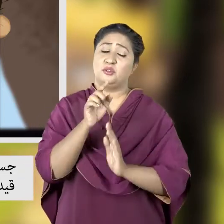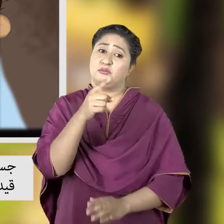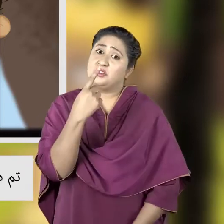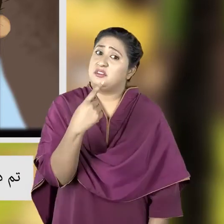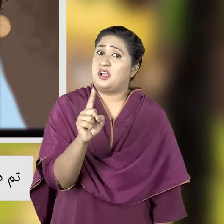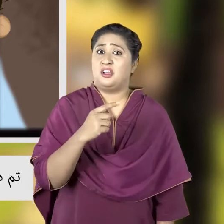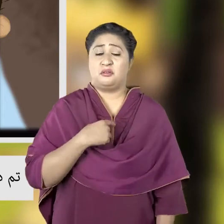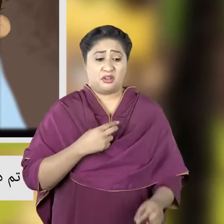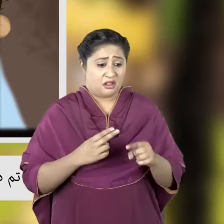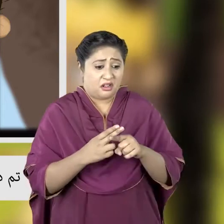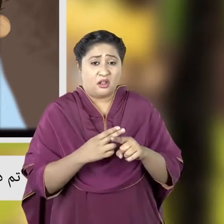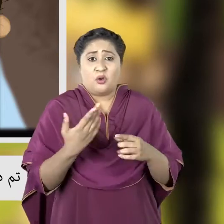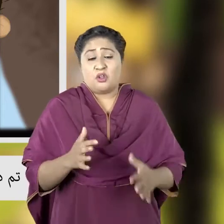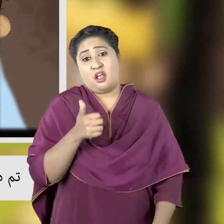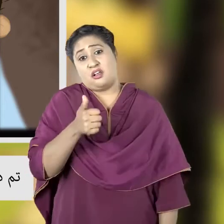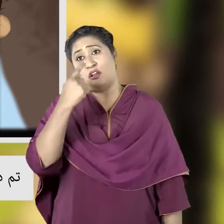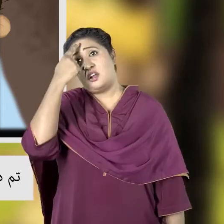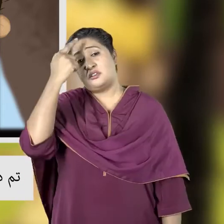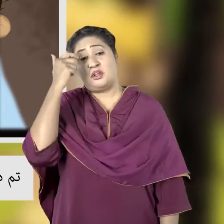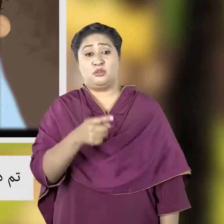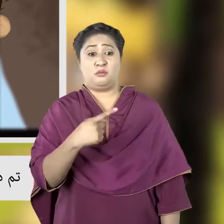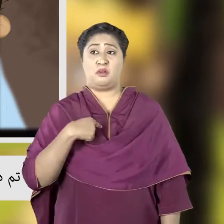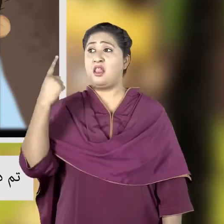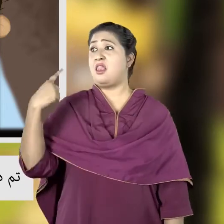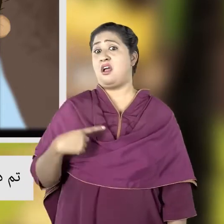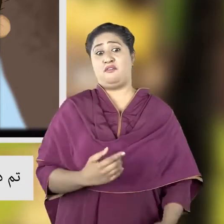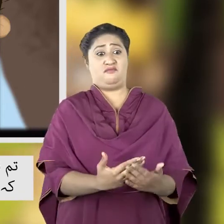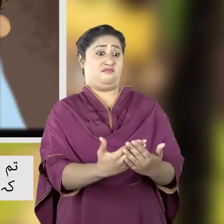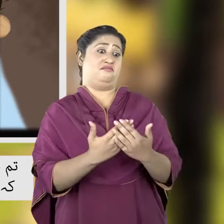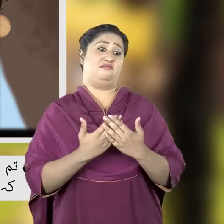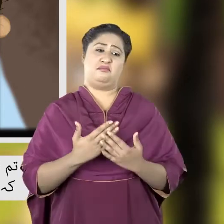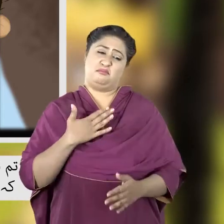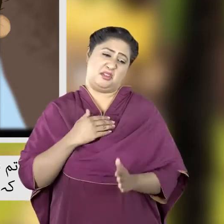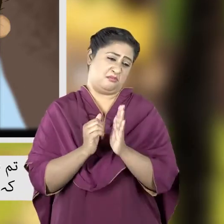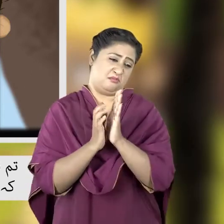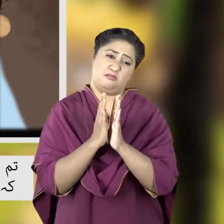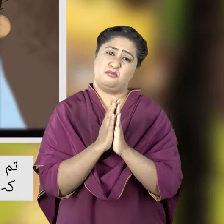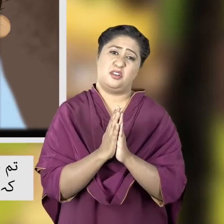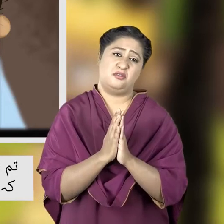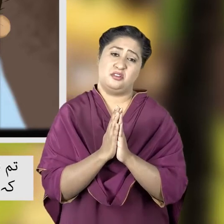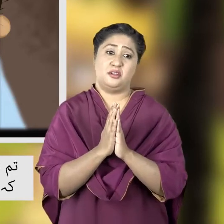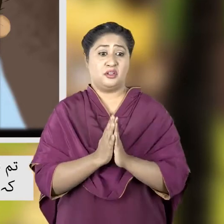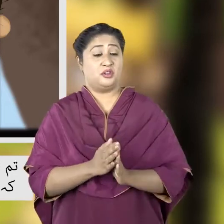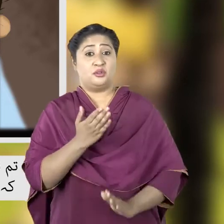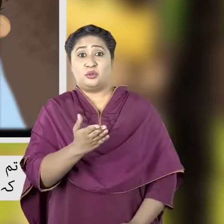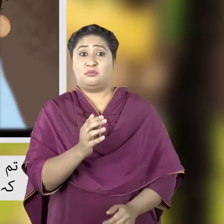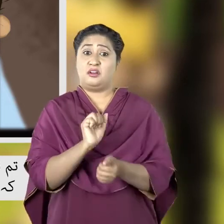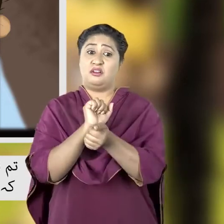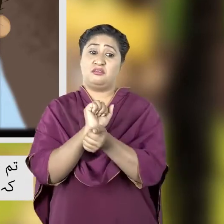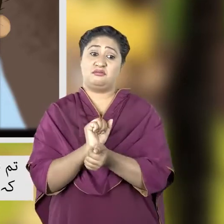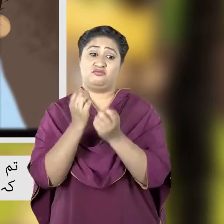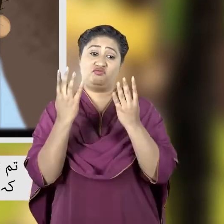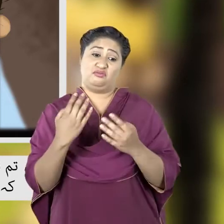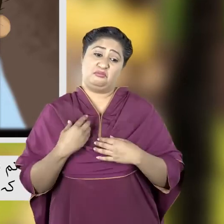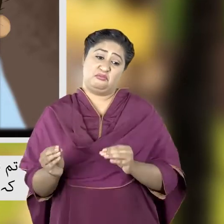تم درست تھے میری انگلی کٹنا اچھا تھا تم نے میری جان بچائی میں معذرت خواہ